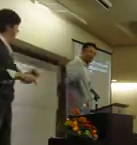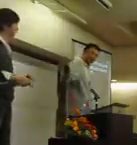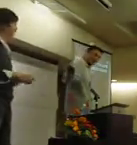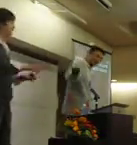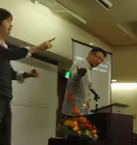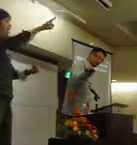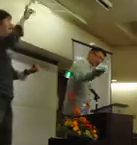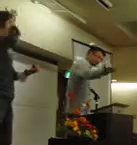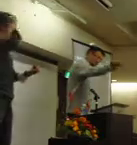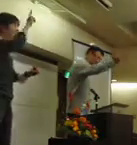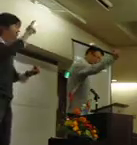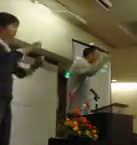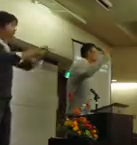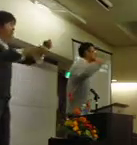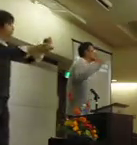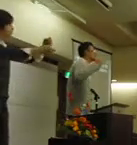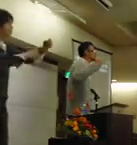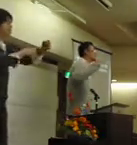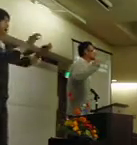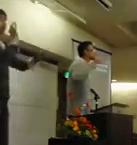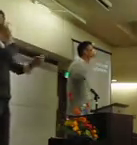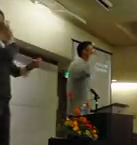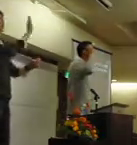ら、神様の収穫はなかった。